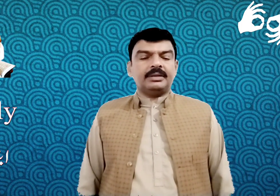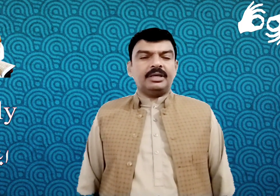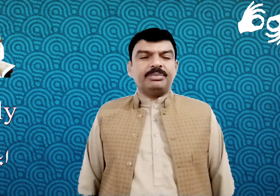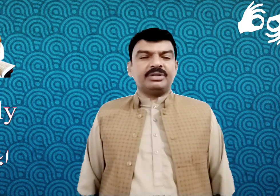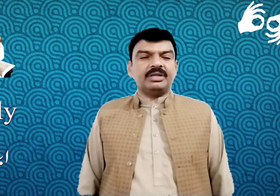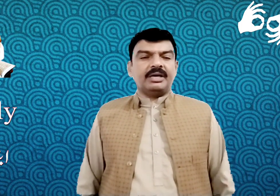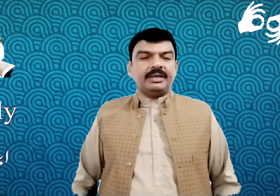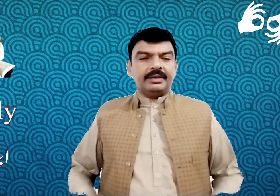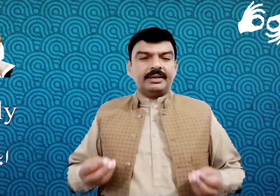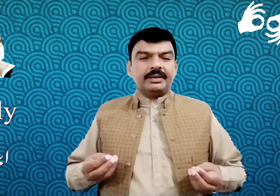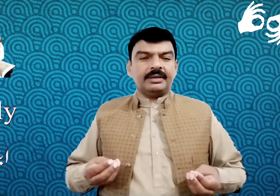इब्तदाई।